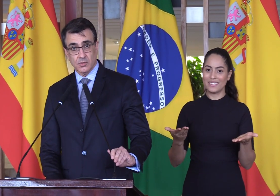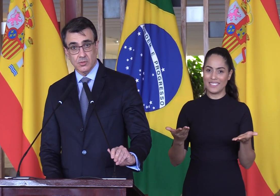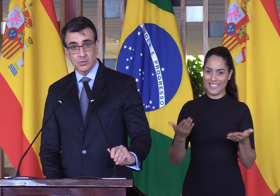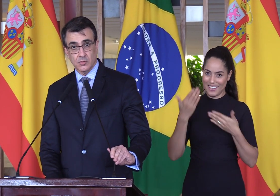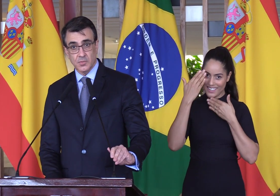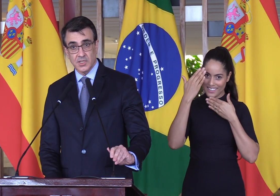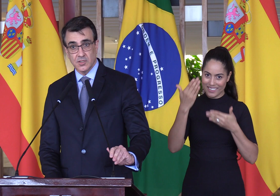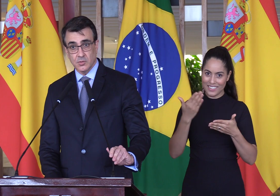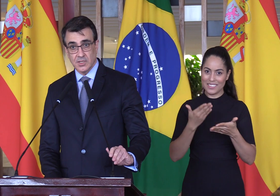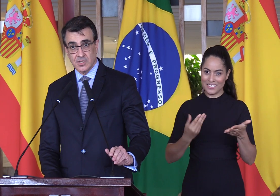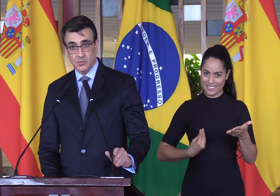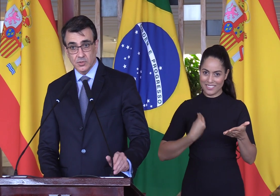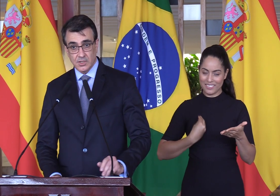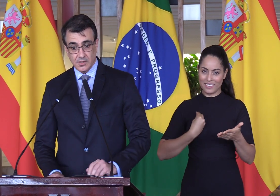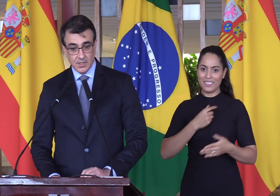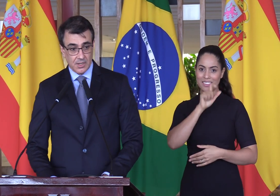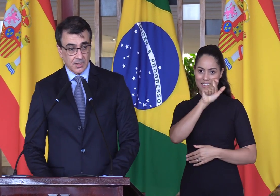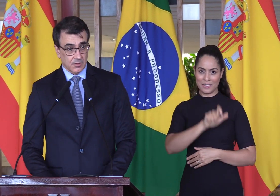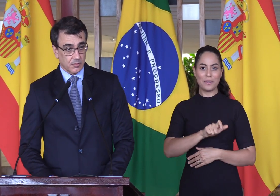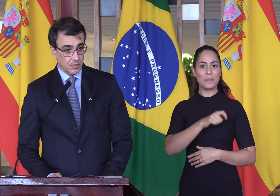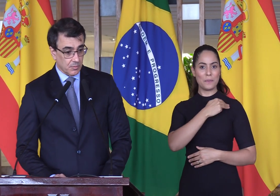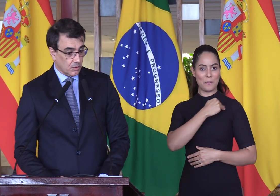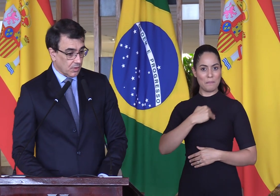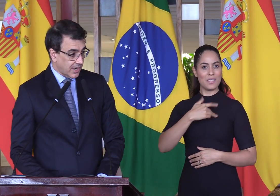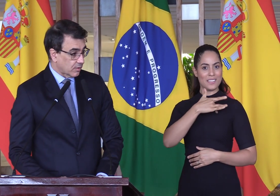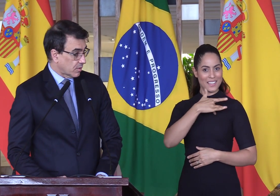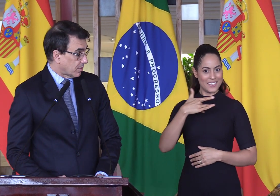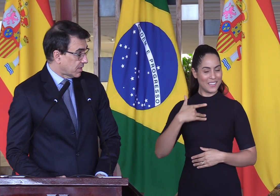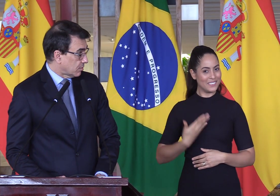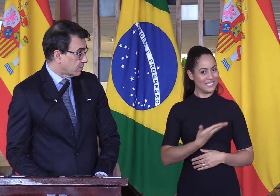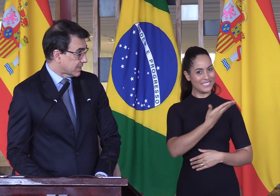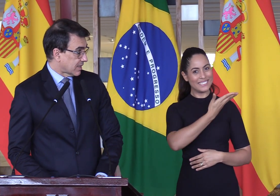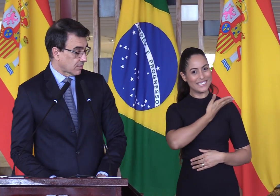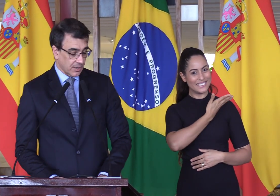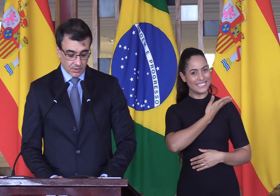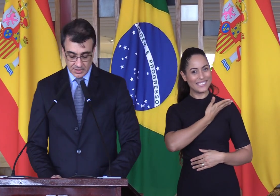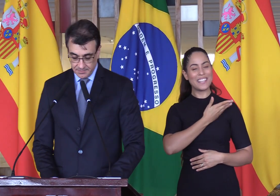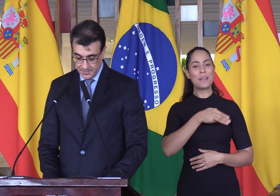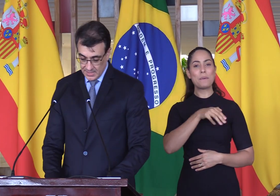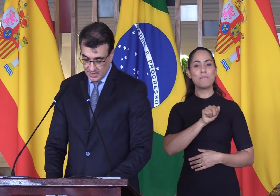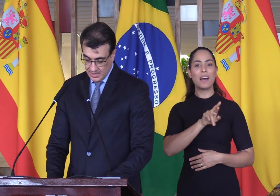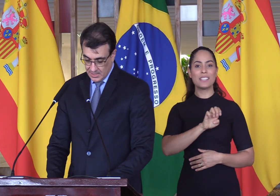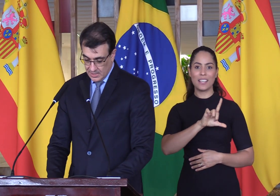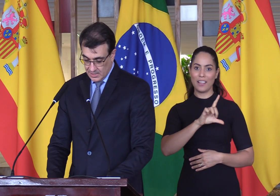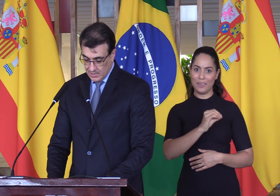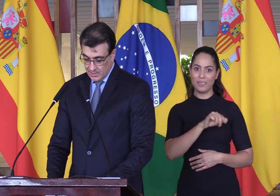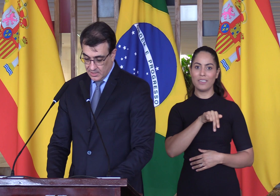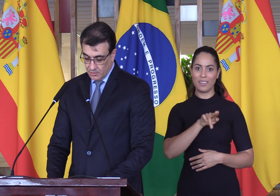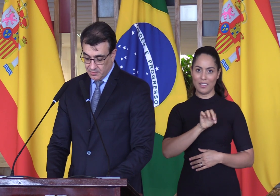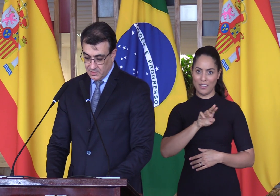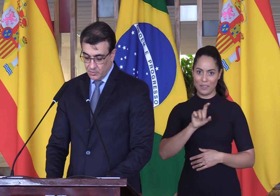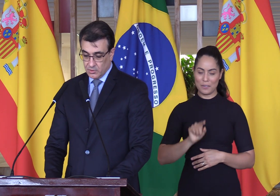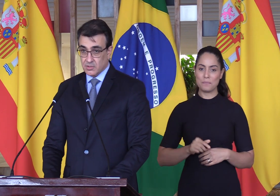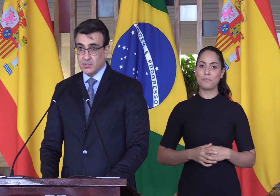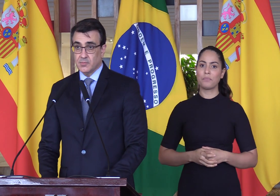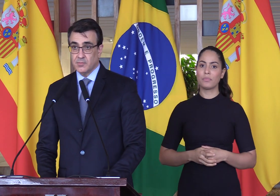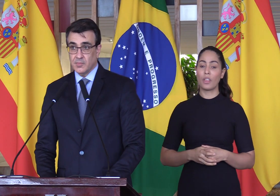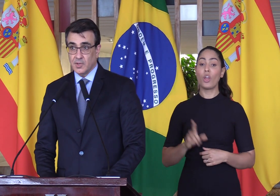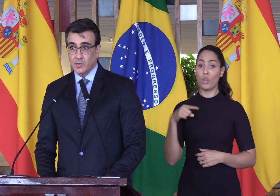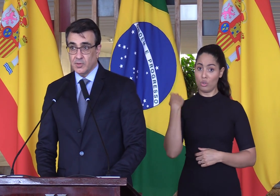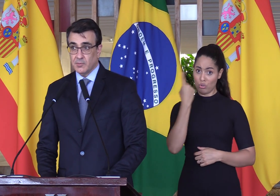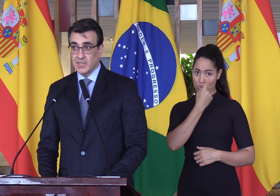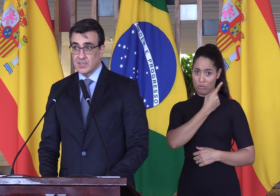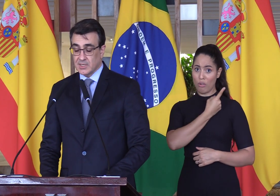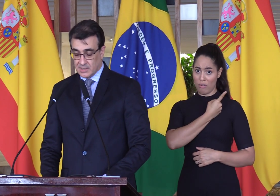neste encontro do ministro da Saúde, o meu colega, o meu amigo, Marcelo Queiroga. Renovamos,